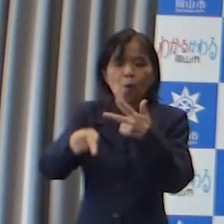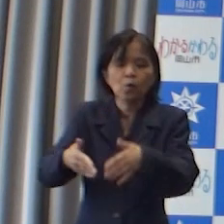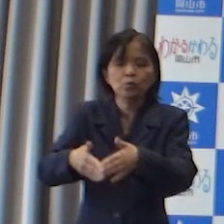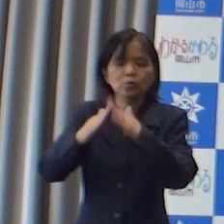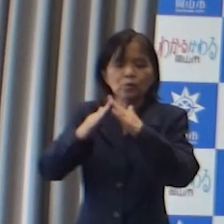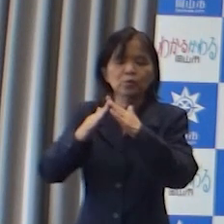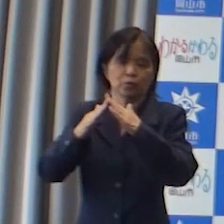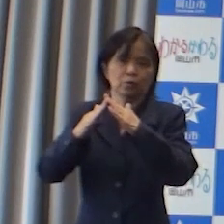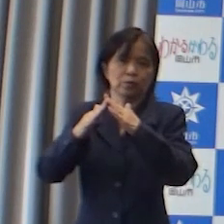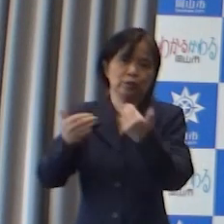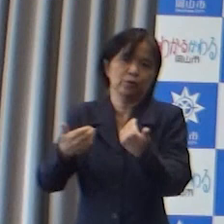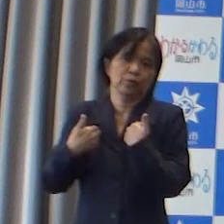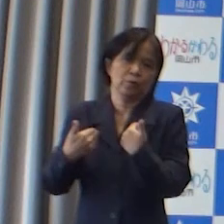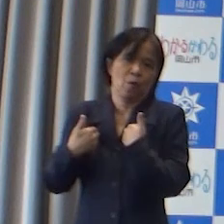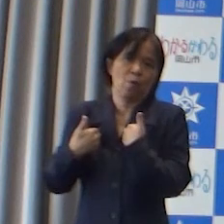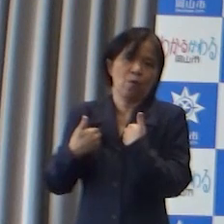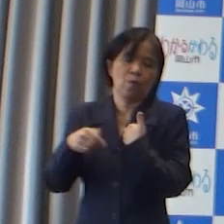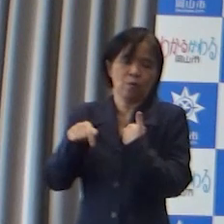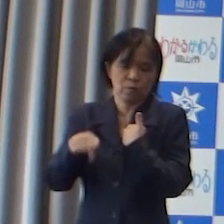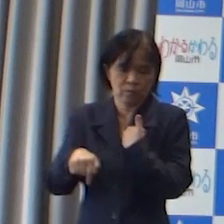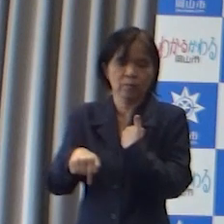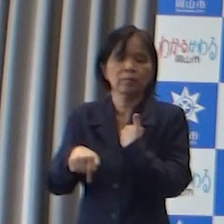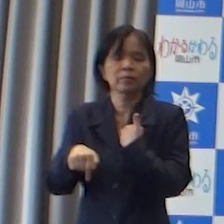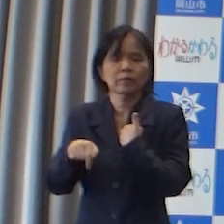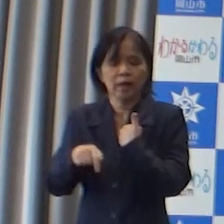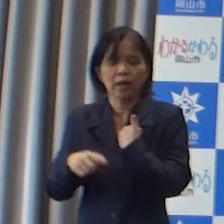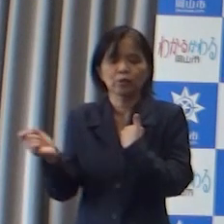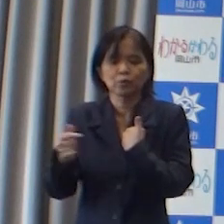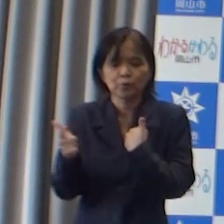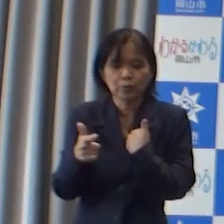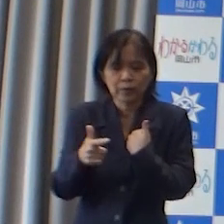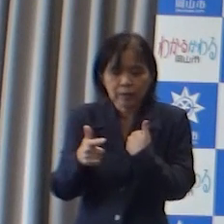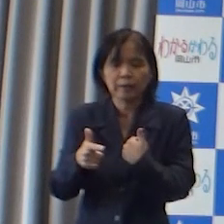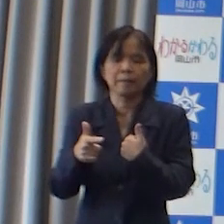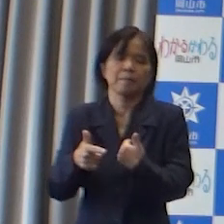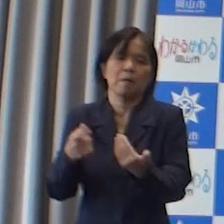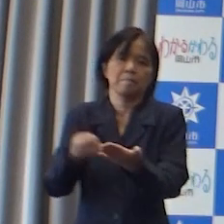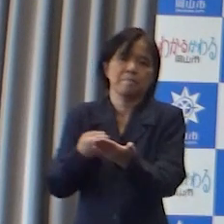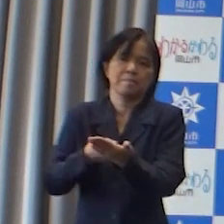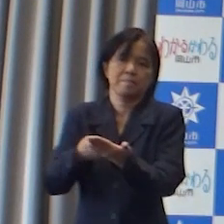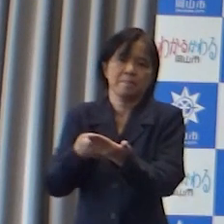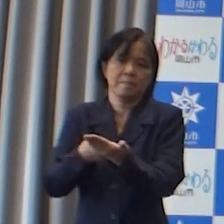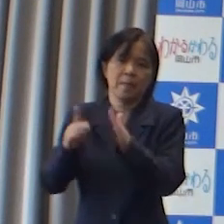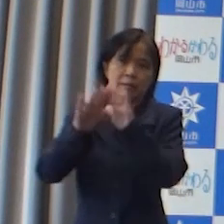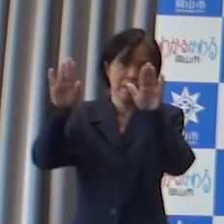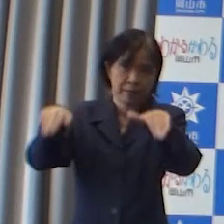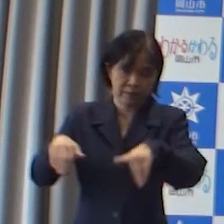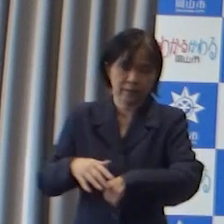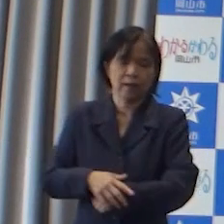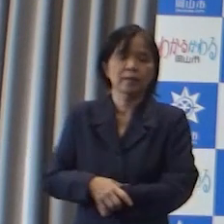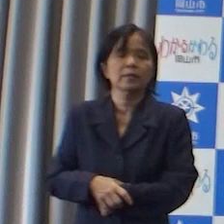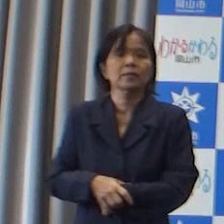かもうすぐに対応させていただいたところであります。